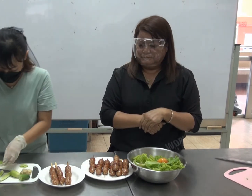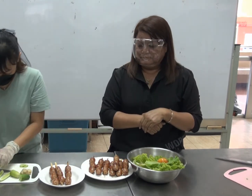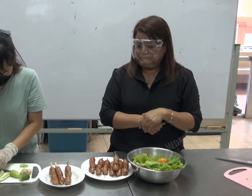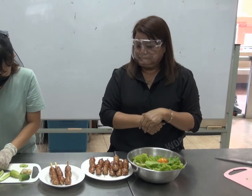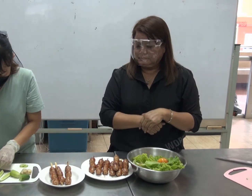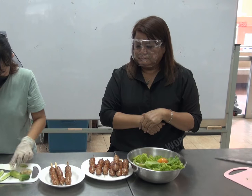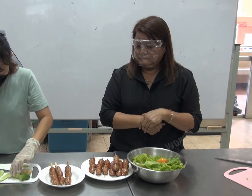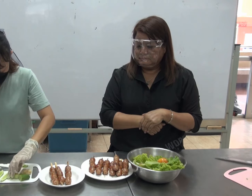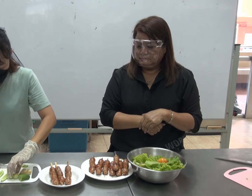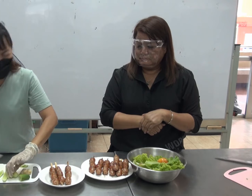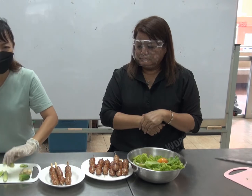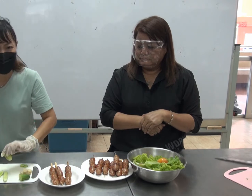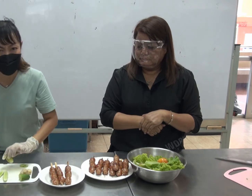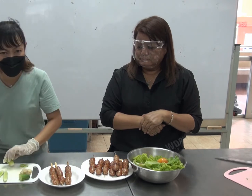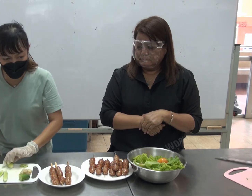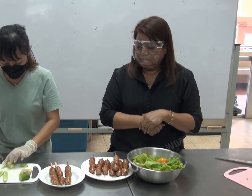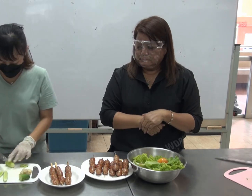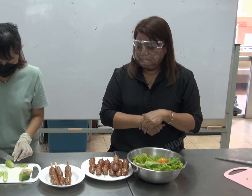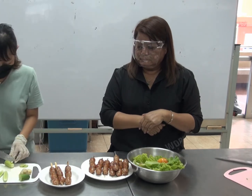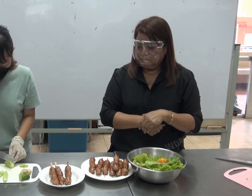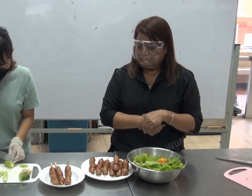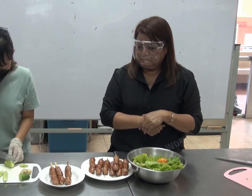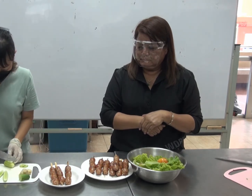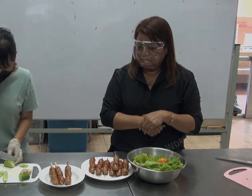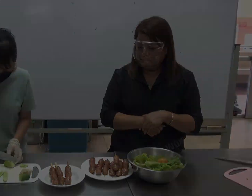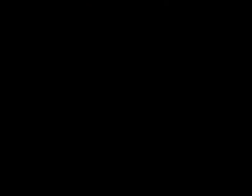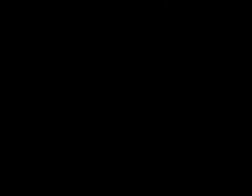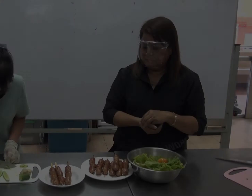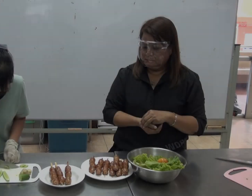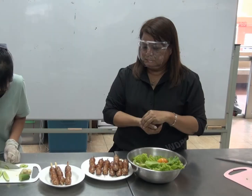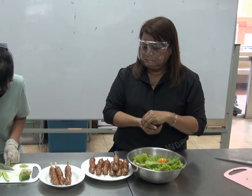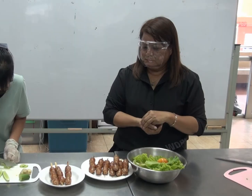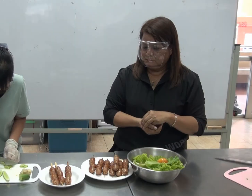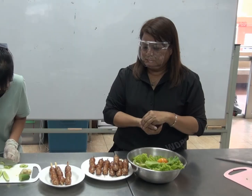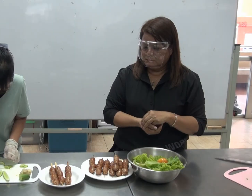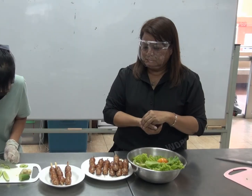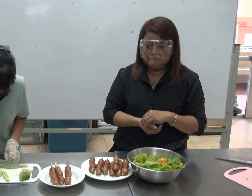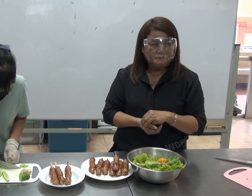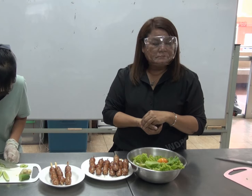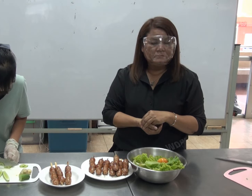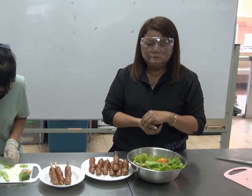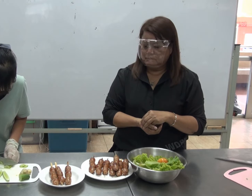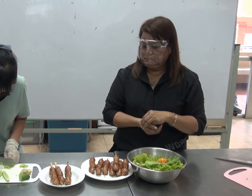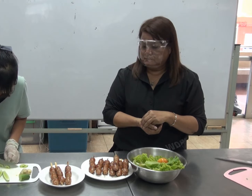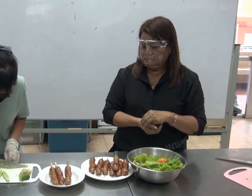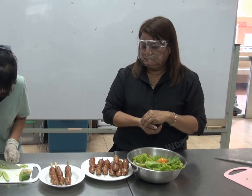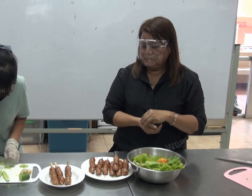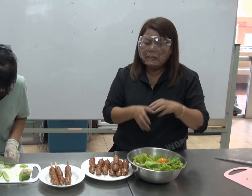ะหรือแนวค่ะคุณขาหนูอยากเปลี่ยนแนวค่ะนี่อย่างนี้เป็น